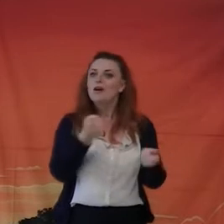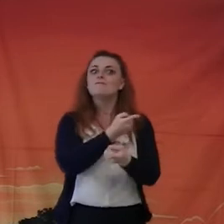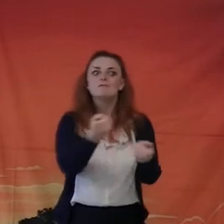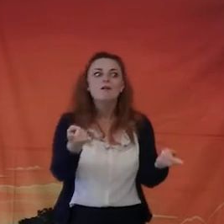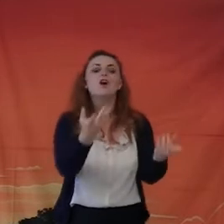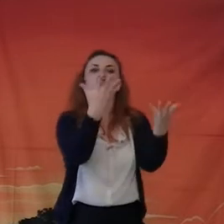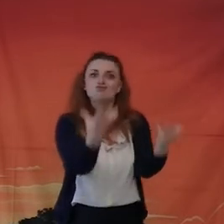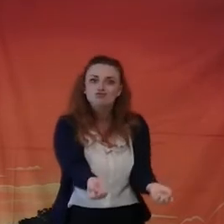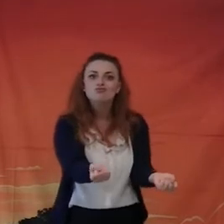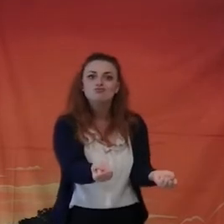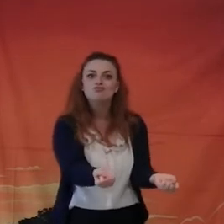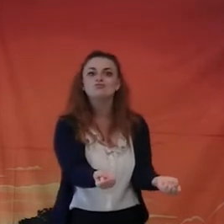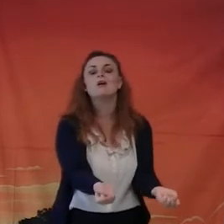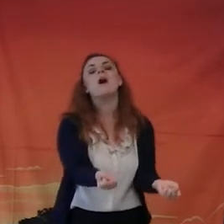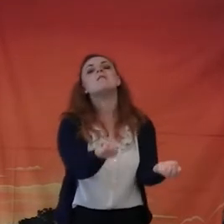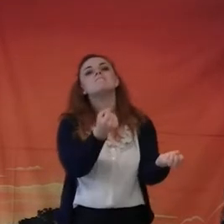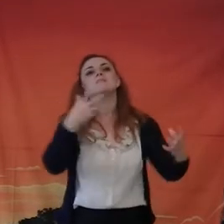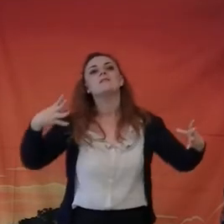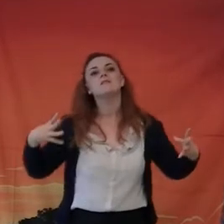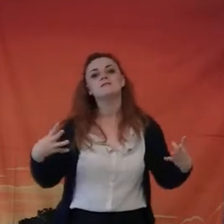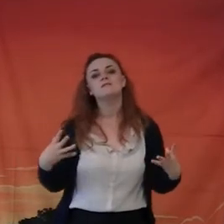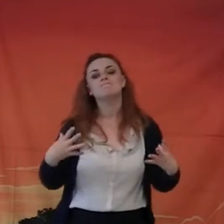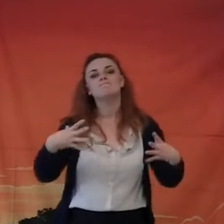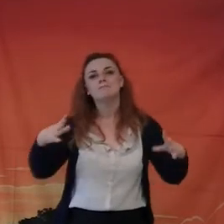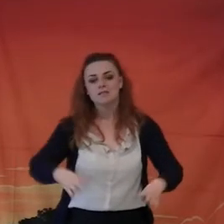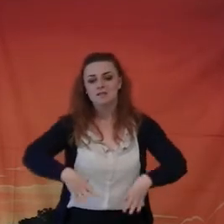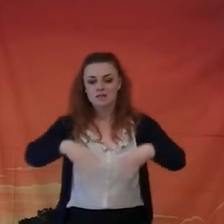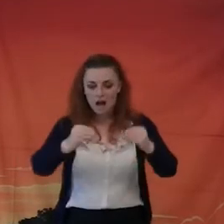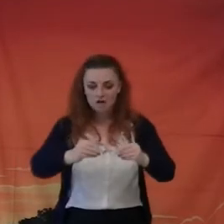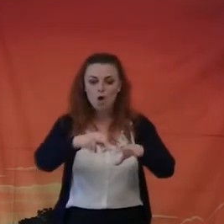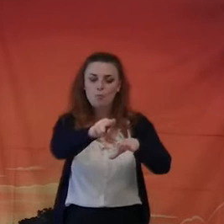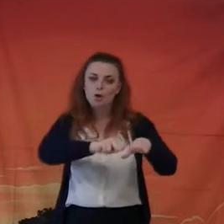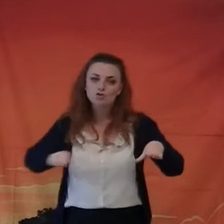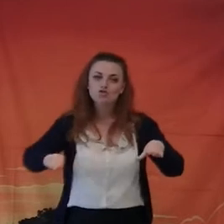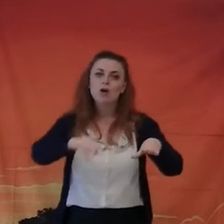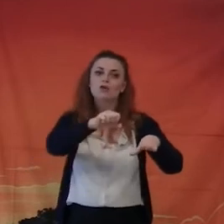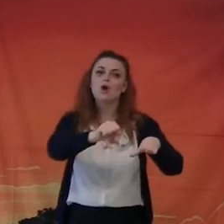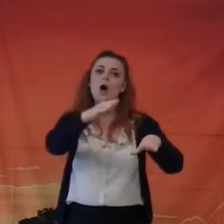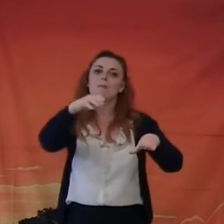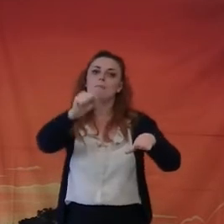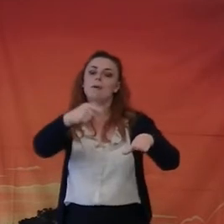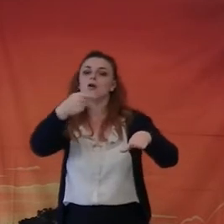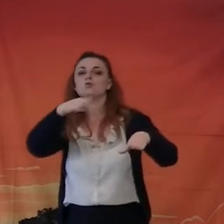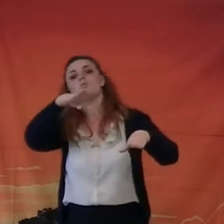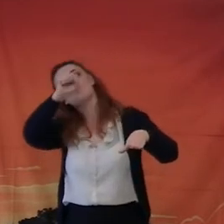chiamato Abantuana Project. Abantuana significa ragazzi nella lingua indebene.